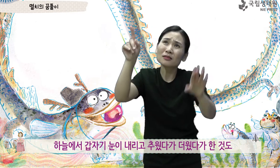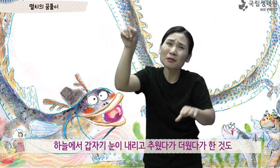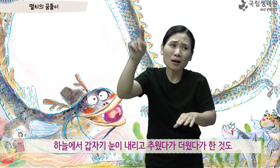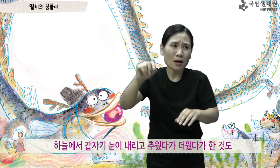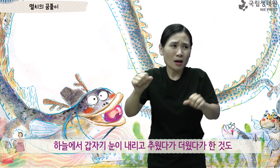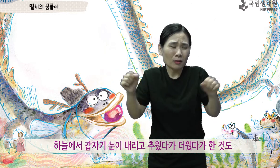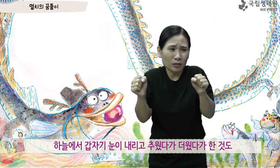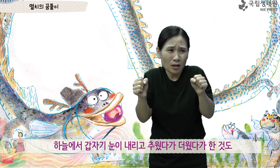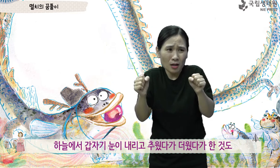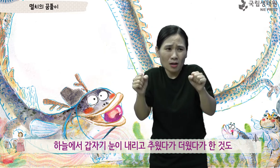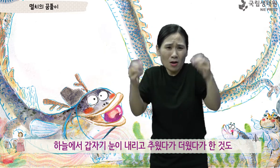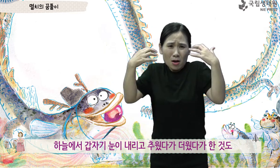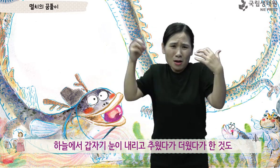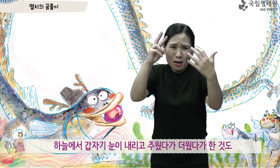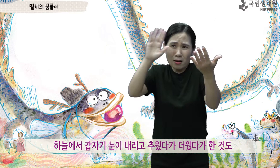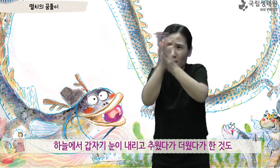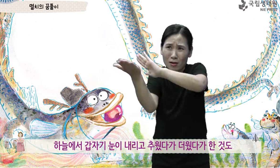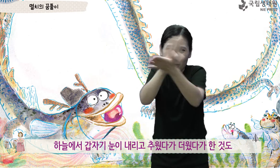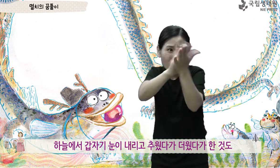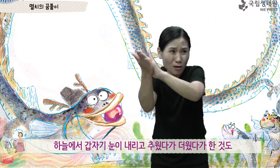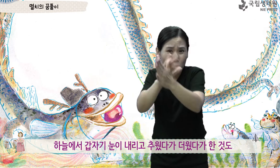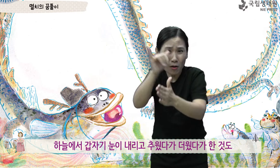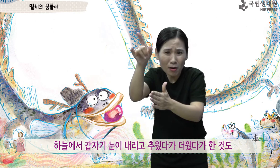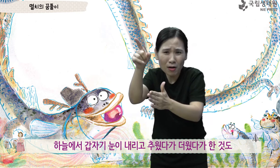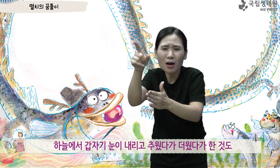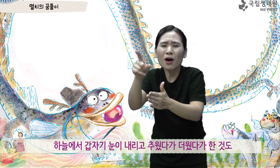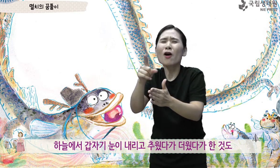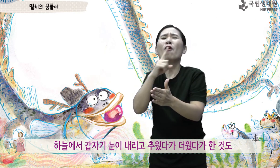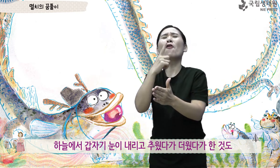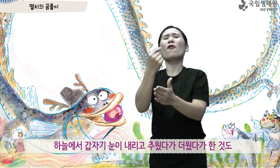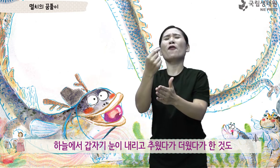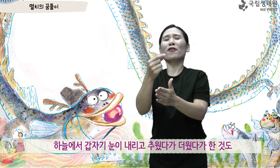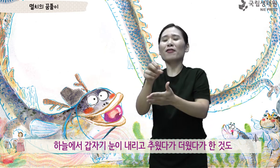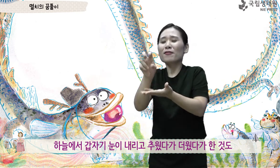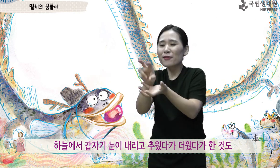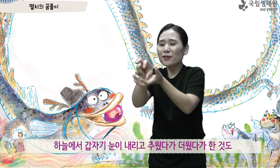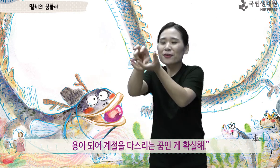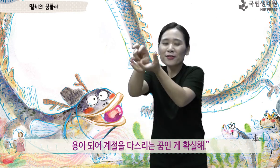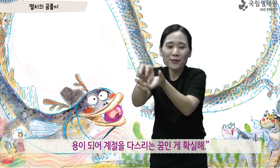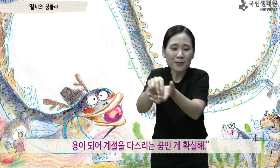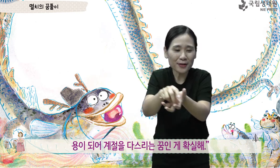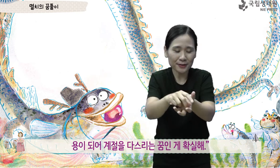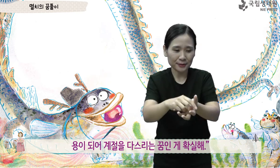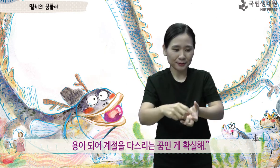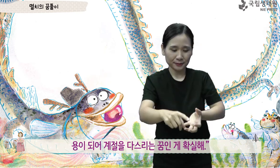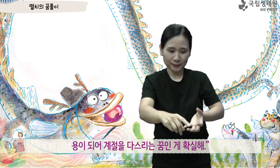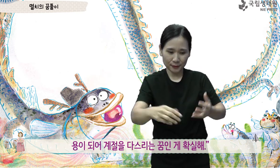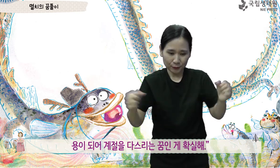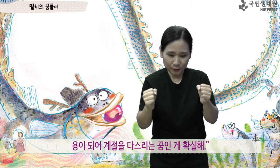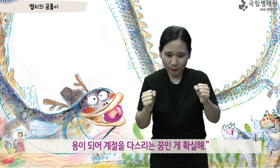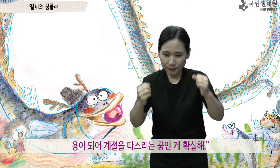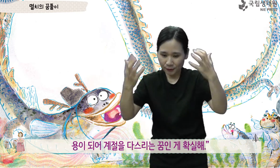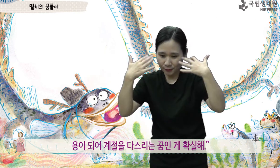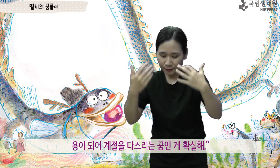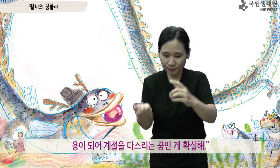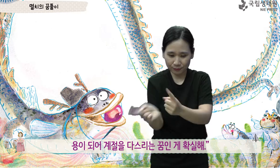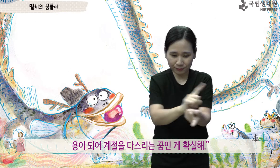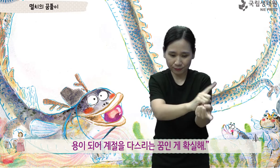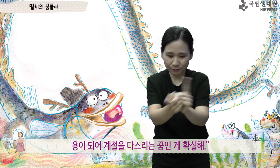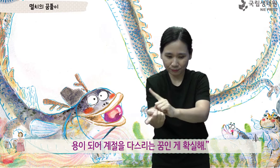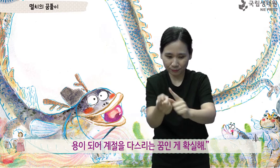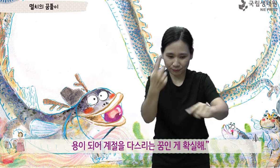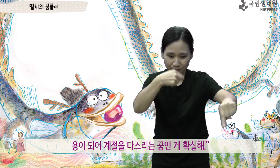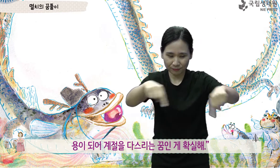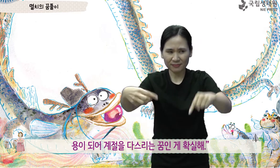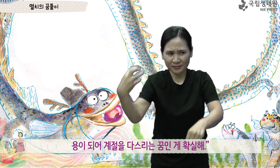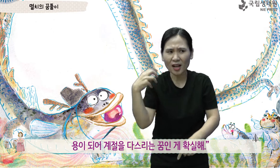갑자기 눈이 내리고 추웠다가 더웠다가 한 것도 용이 되어 계절을 다스리는